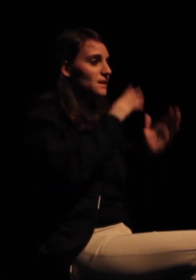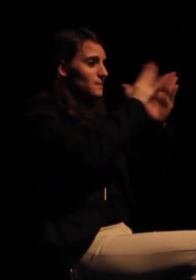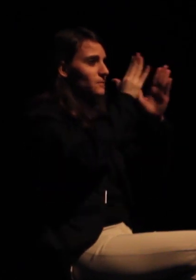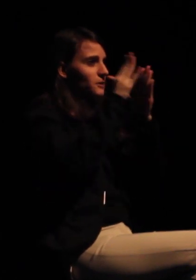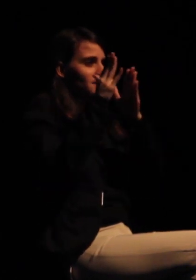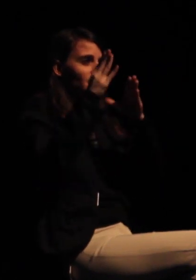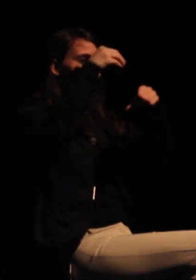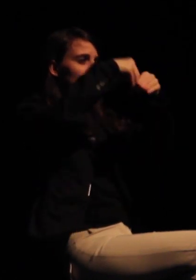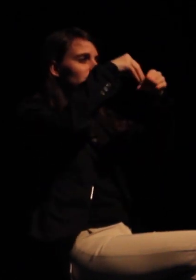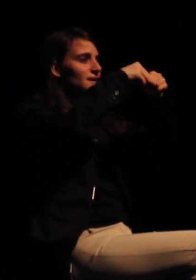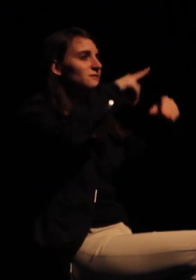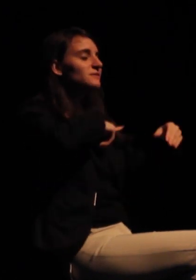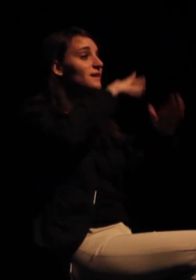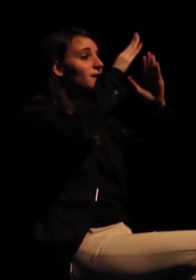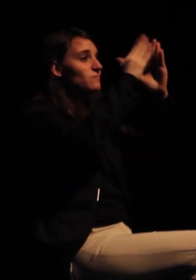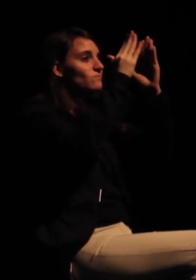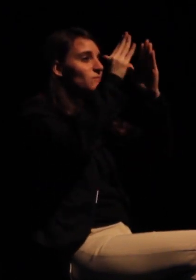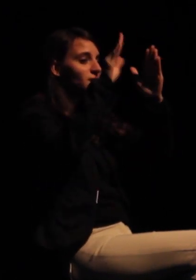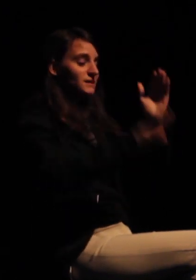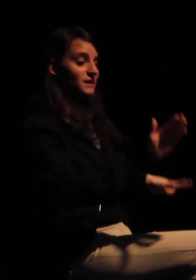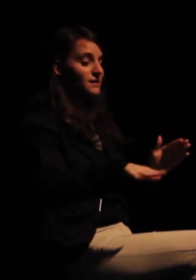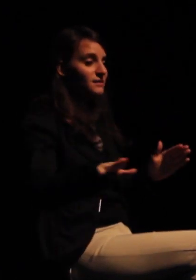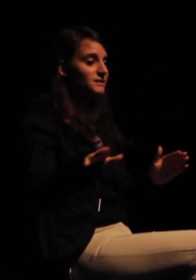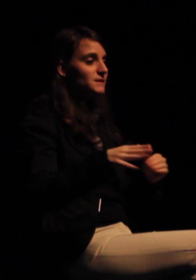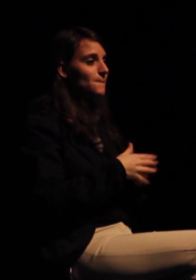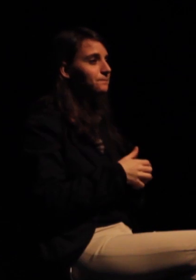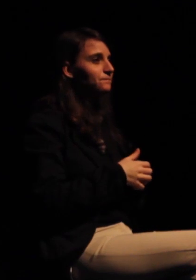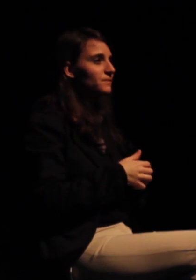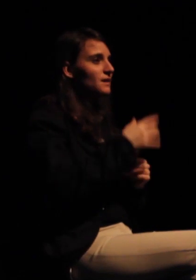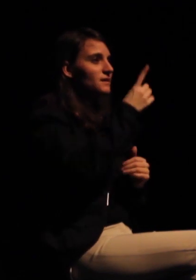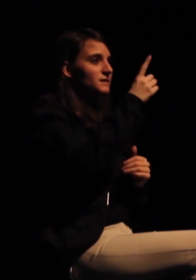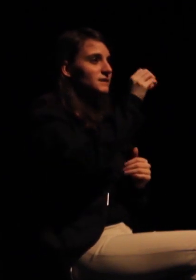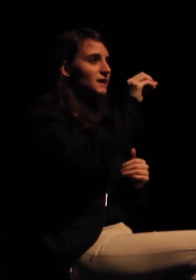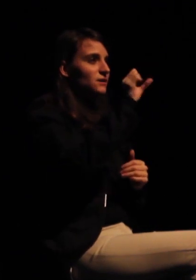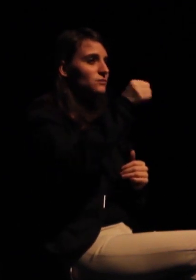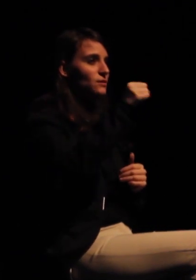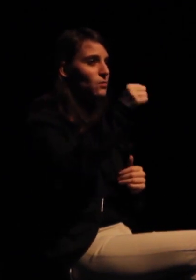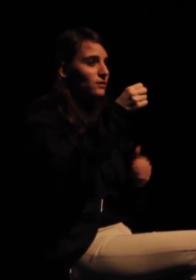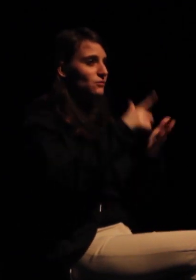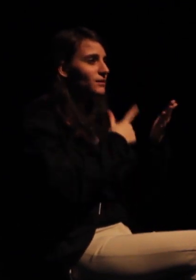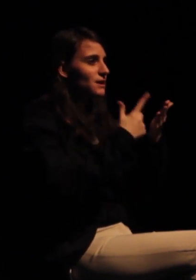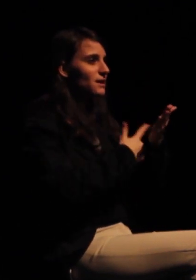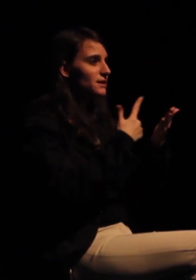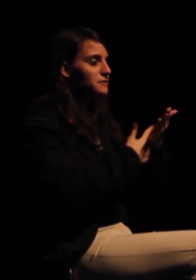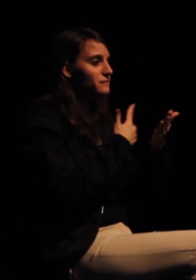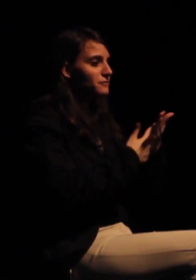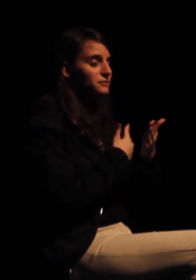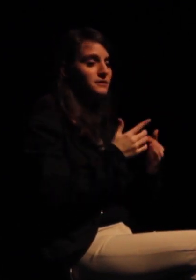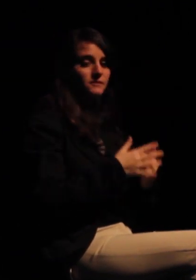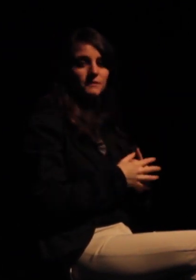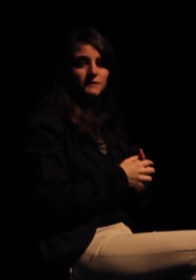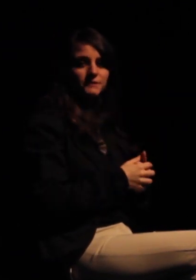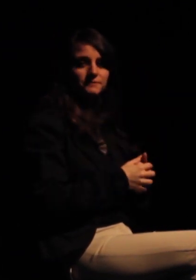dentro tinha a Biblioteca Infantil da Melhoramentos, que eram 108 volumes, os mais sensacionais.